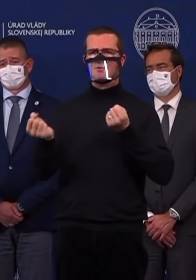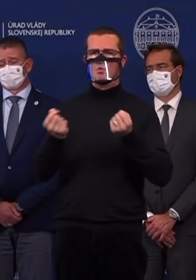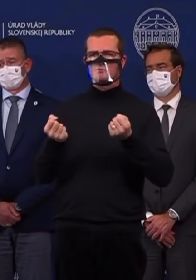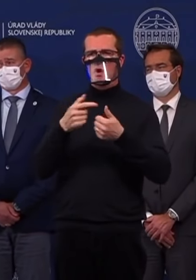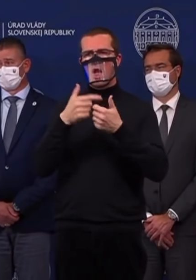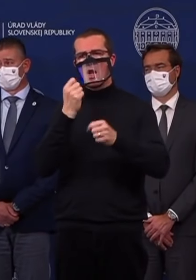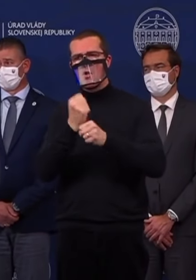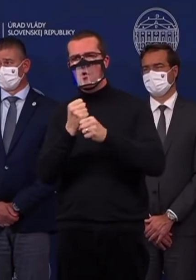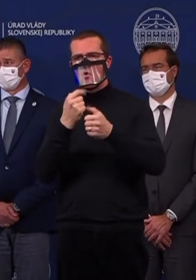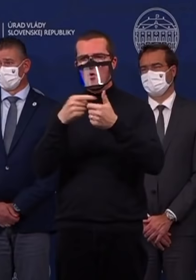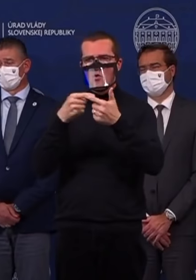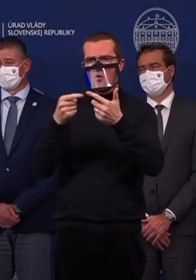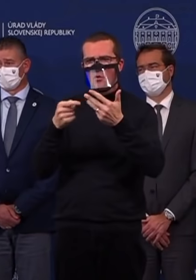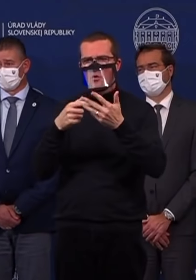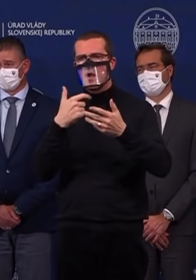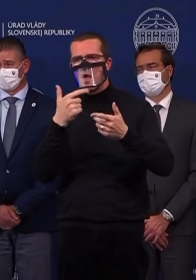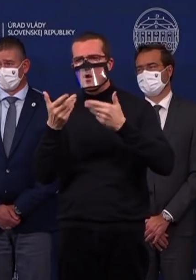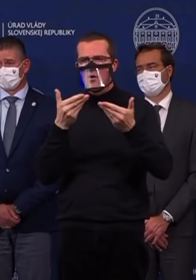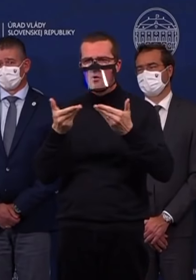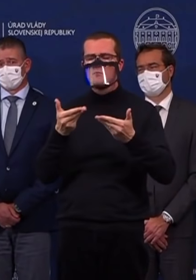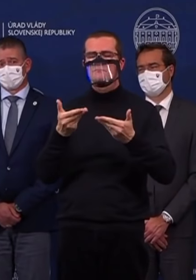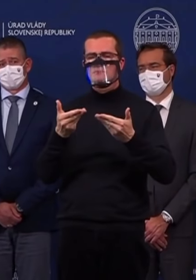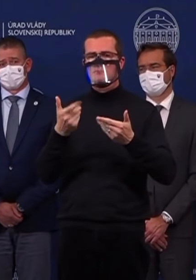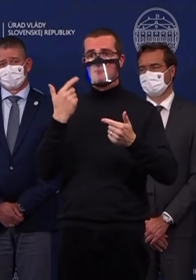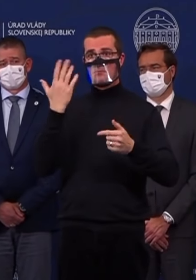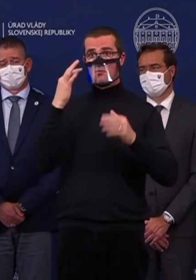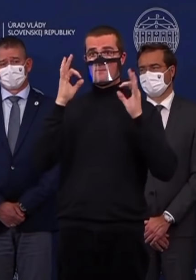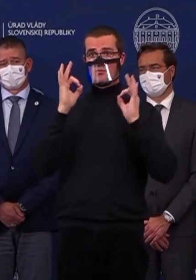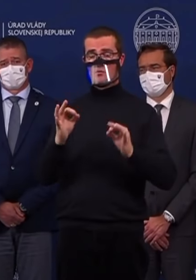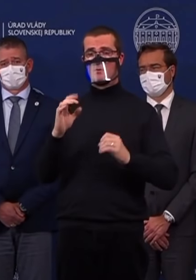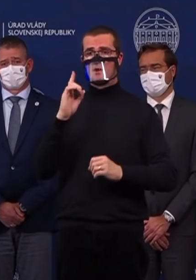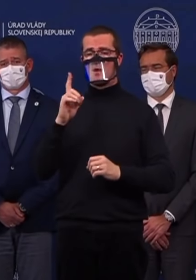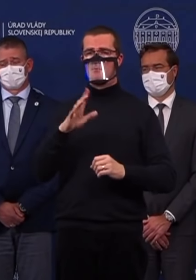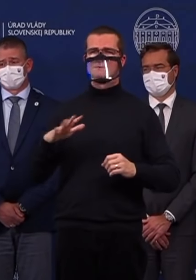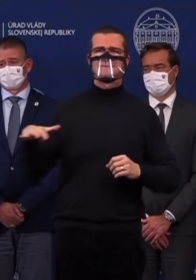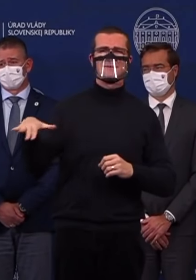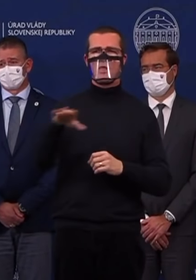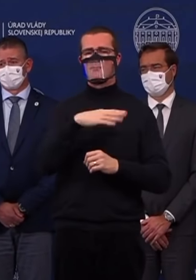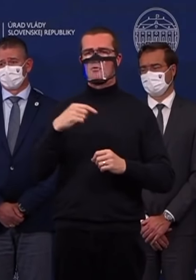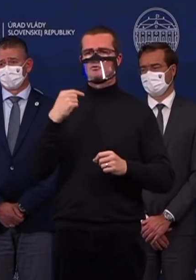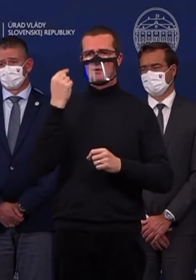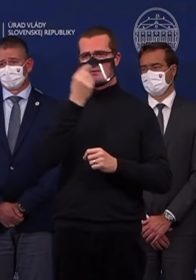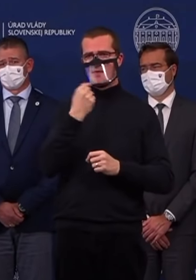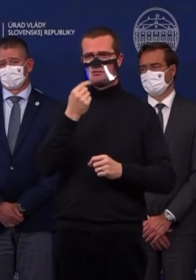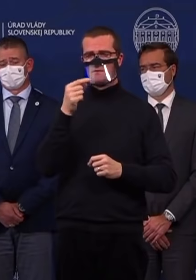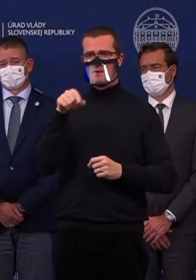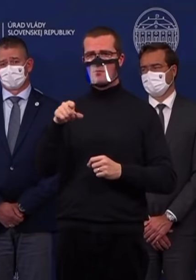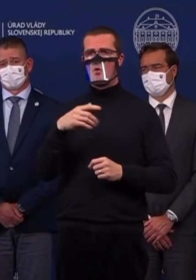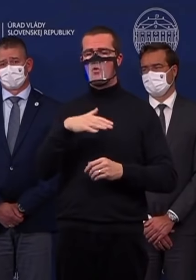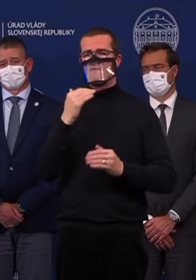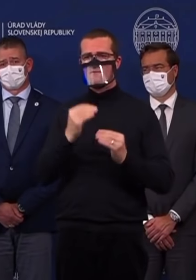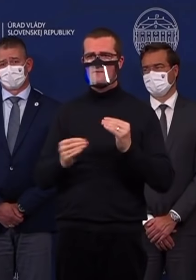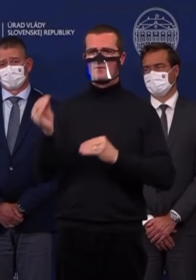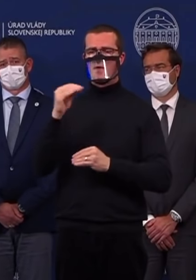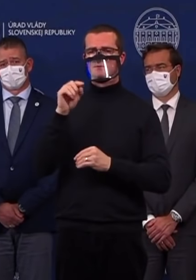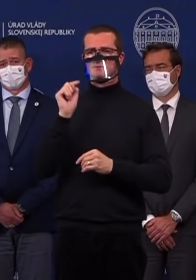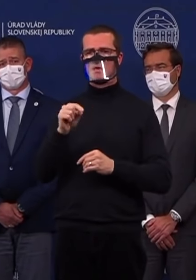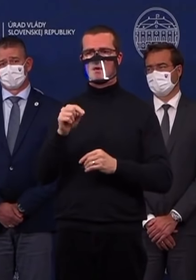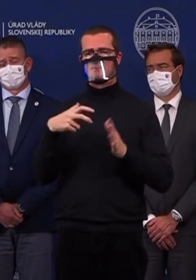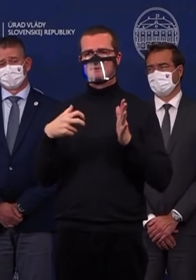skúsenosti. Mimoriadne by bolo dobré, aby to celoplošné pretestovanie bolo o mnoho viac ešte takým, by som